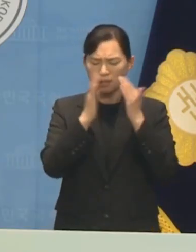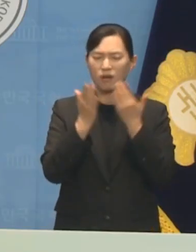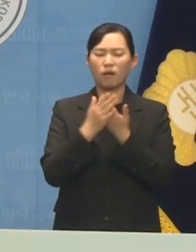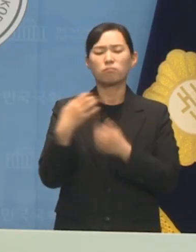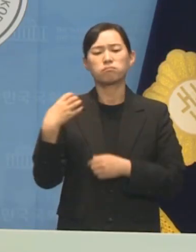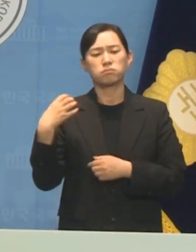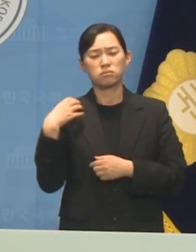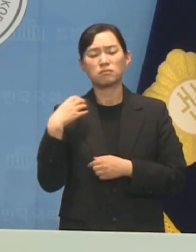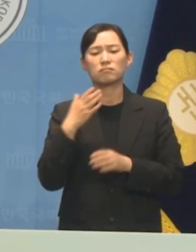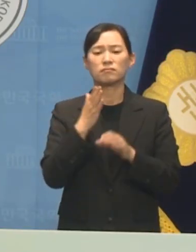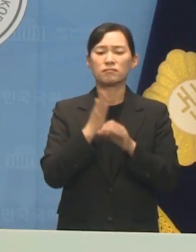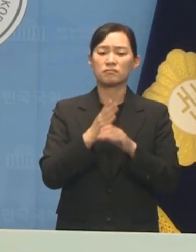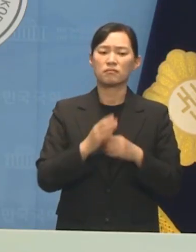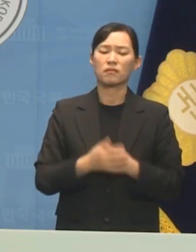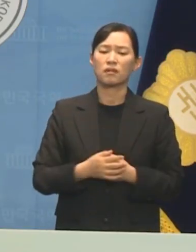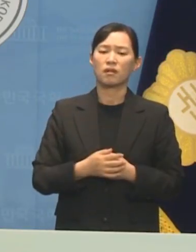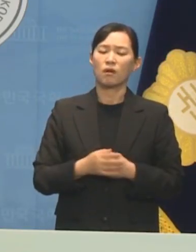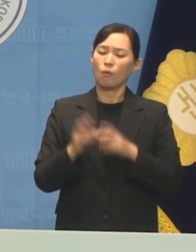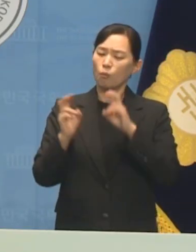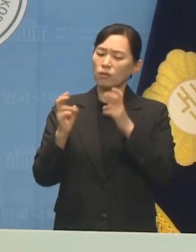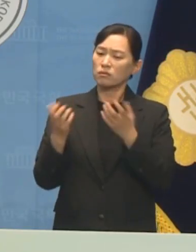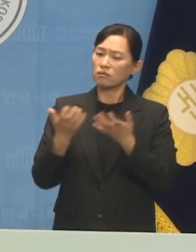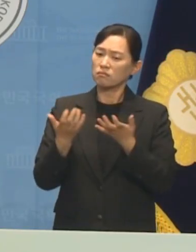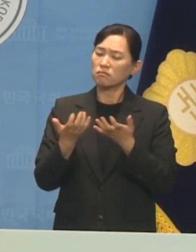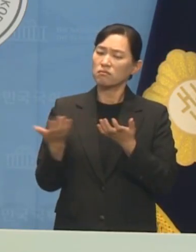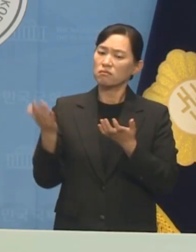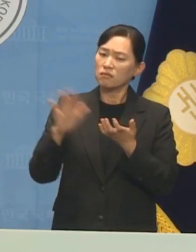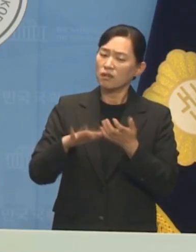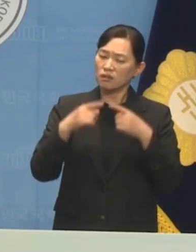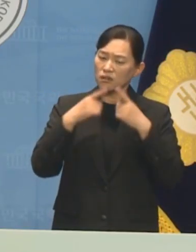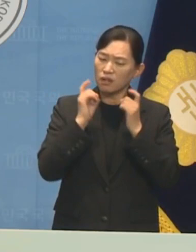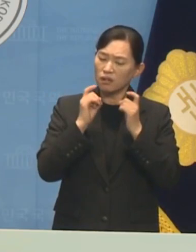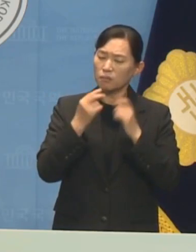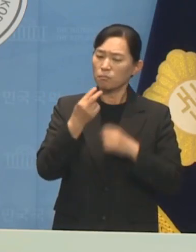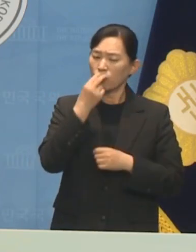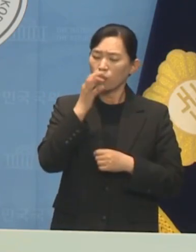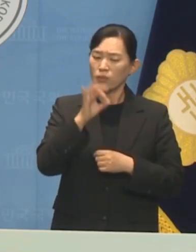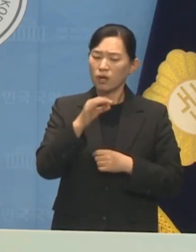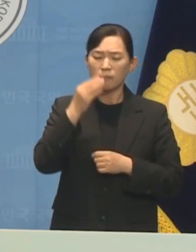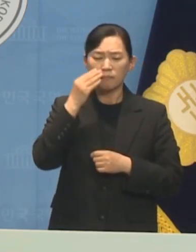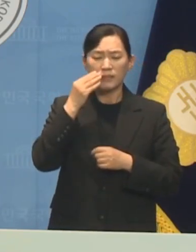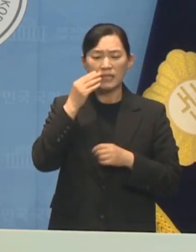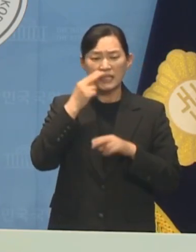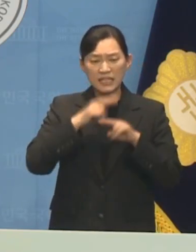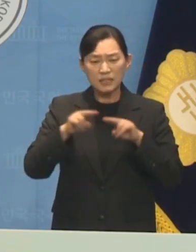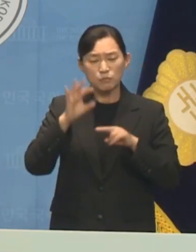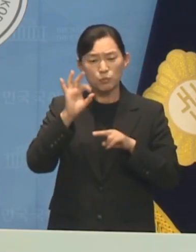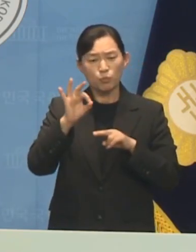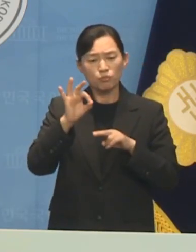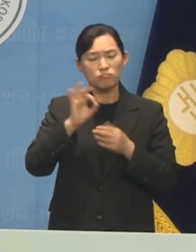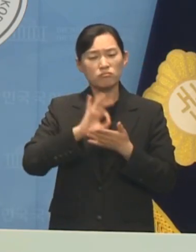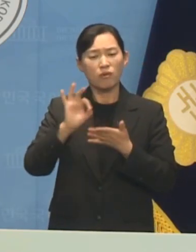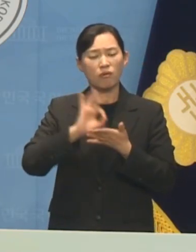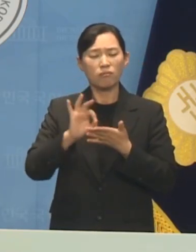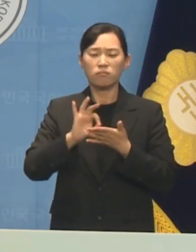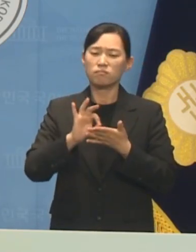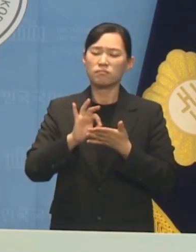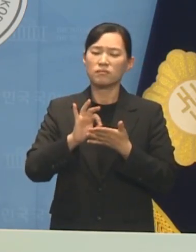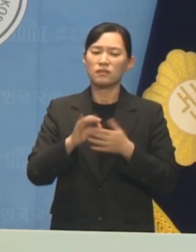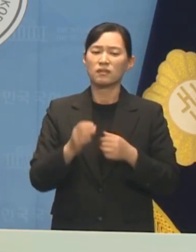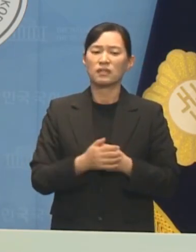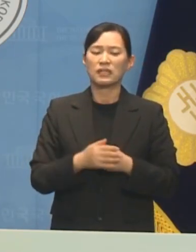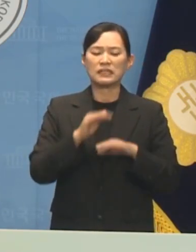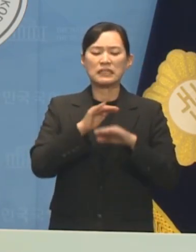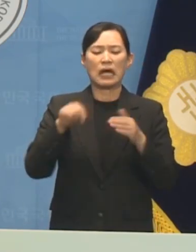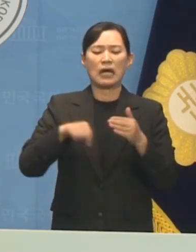있습니다. 회사 업무를 하는데 사비로 보험료, 기름값, 수유비를 내고 있습니다. 차량